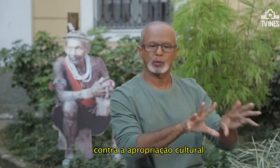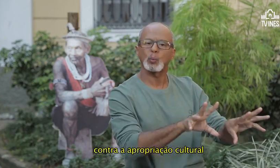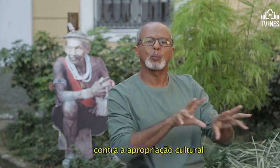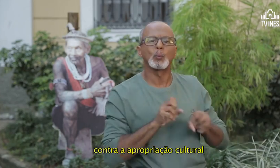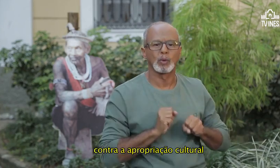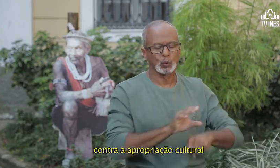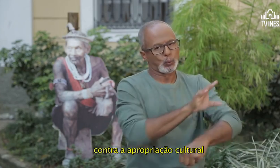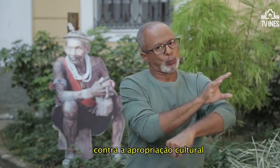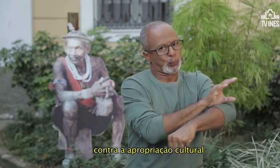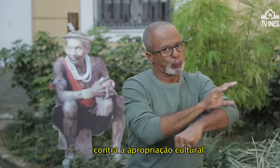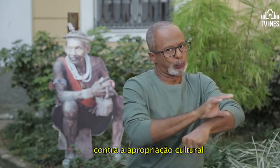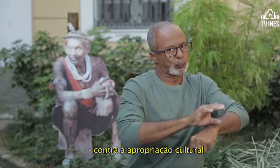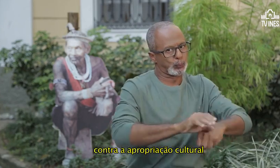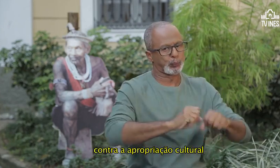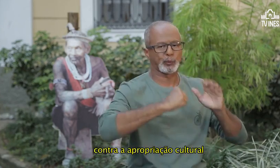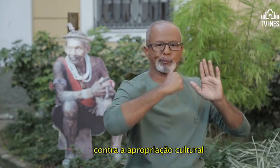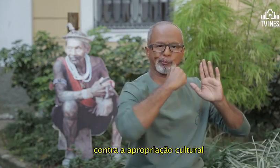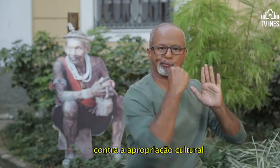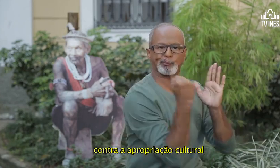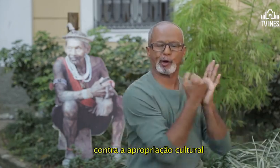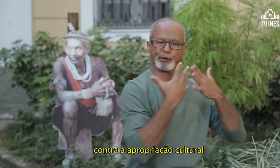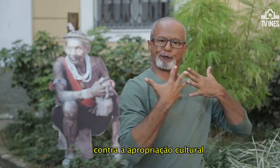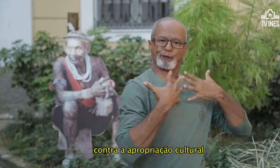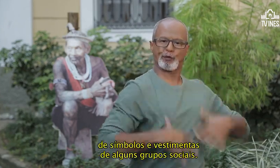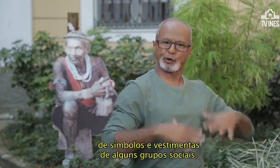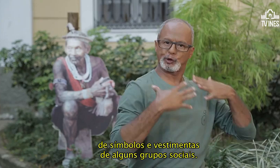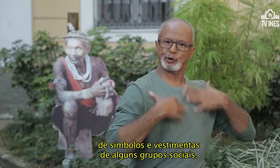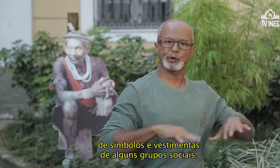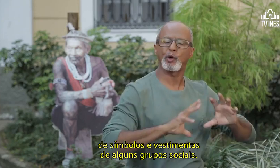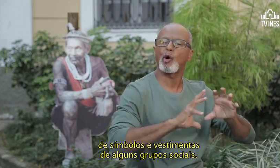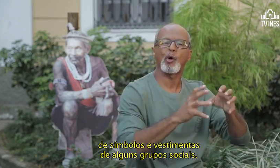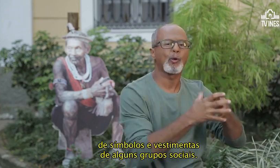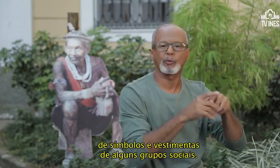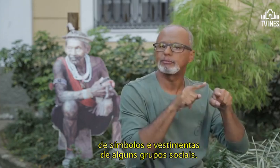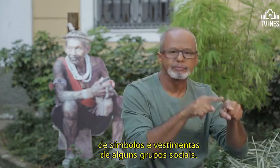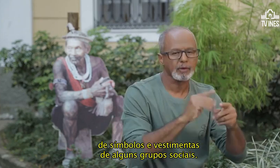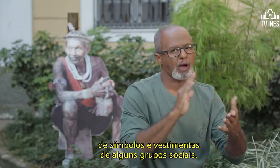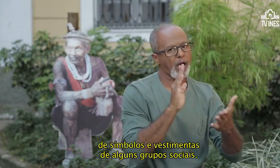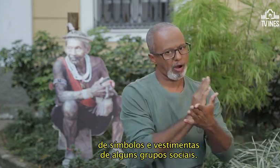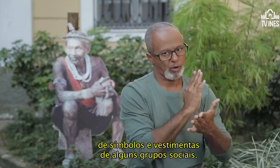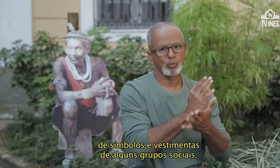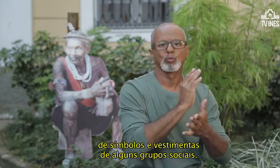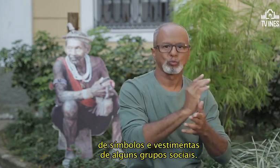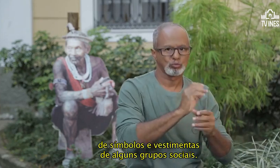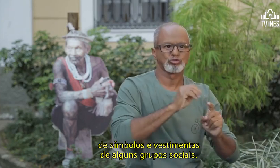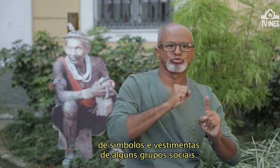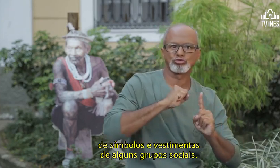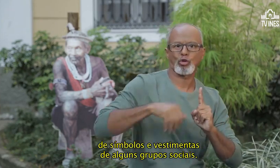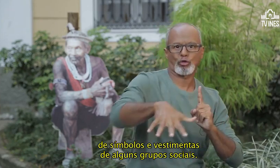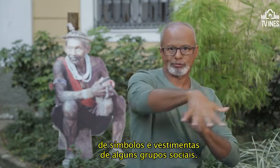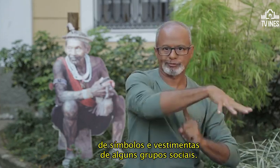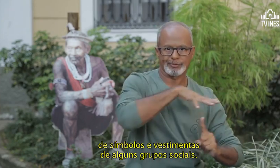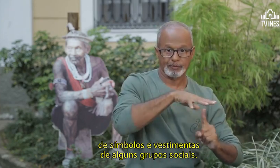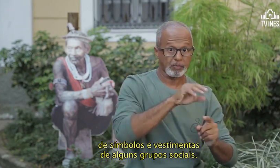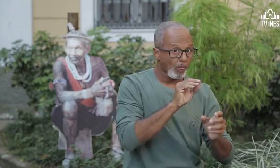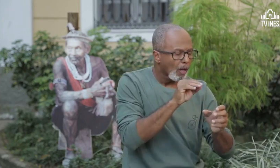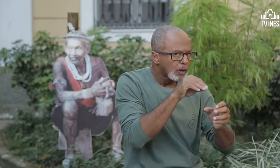contra a apropriação cultural de símbolos e vestimentas de alguns grupos sociais.